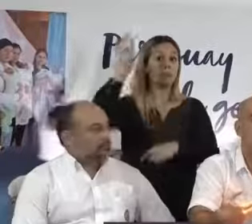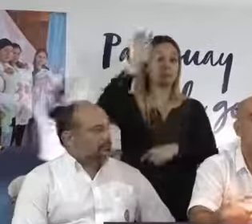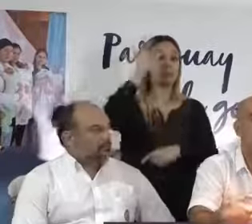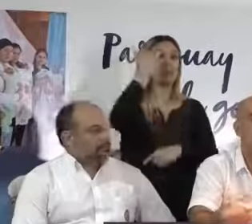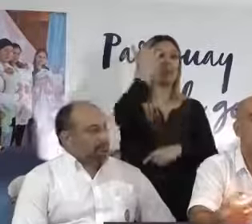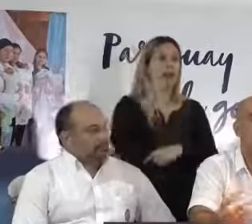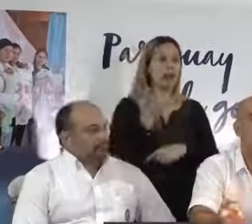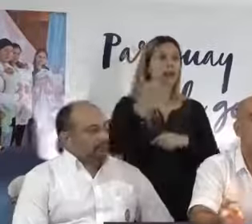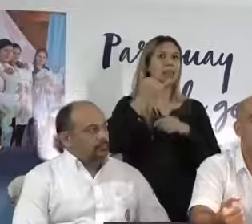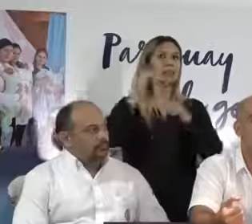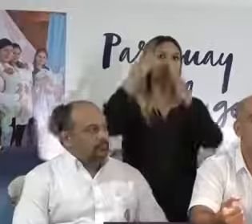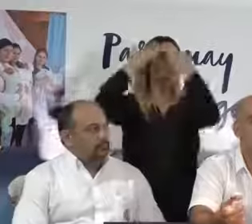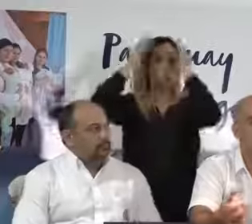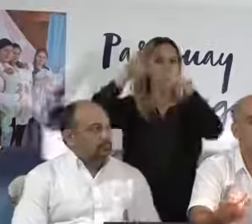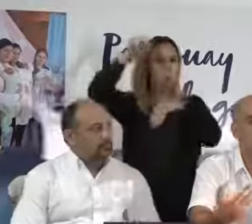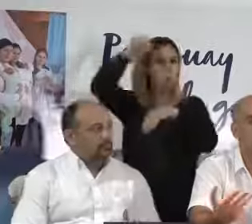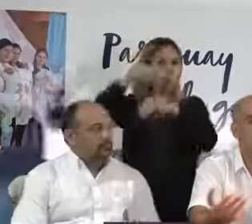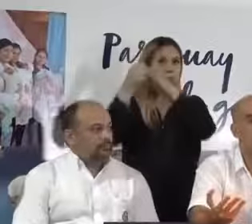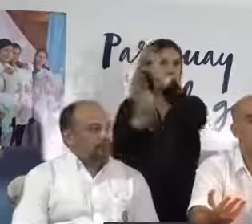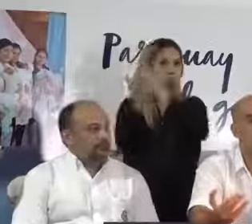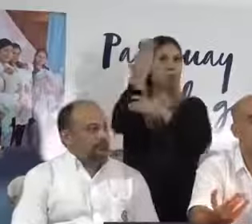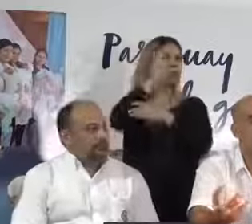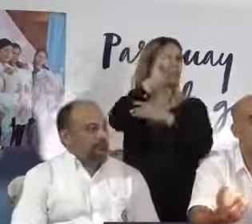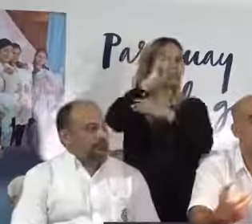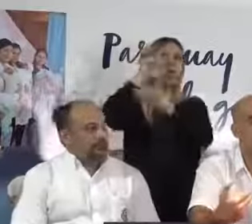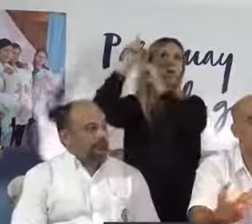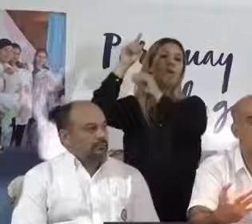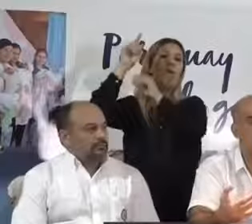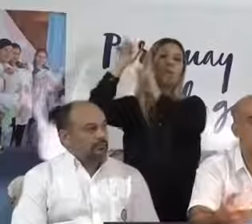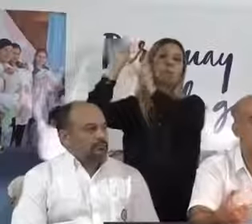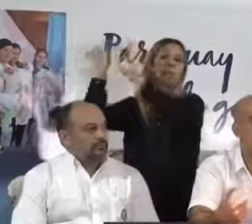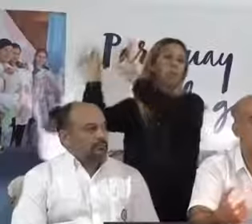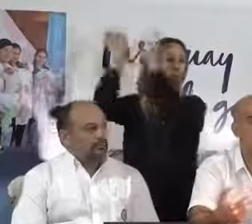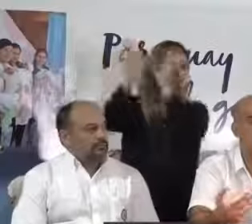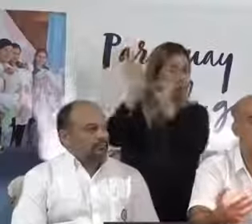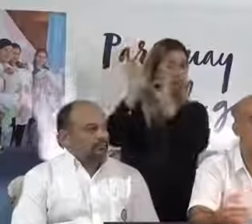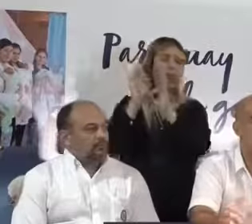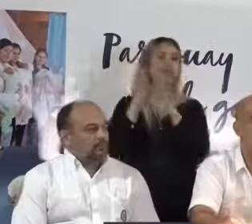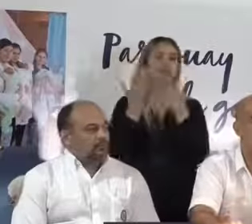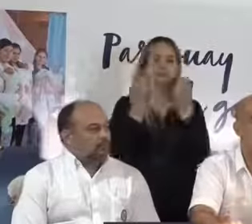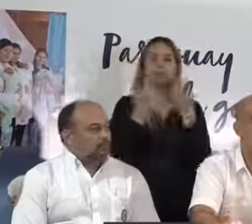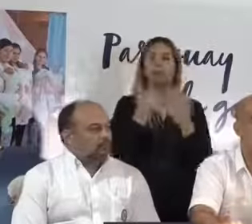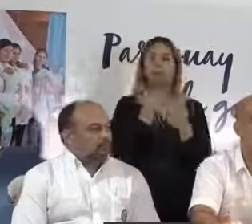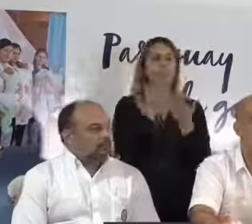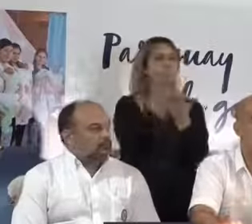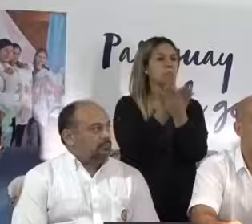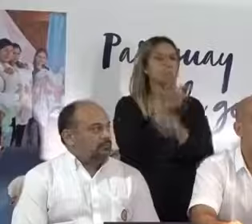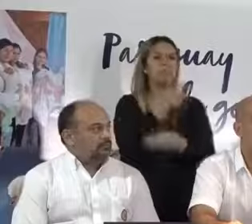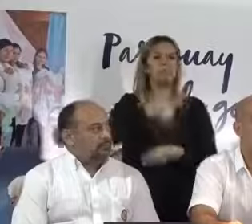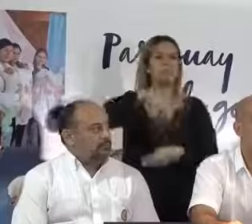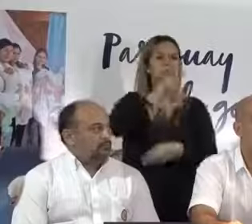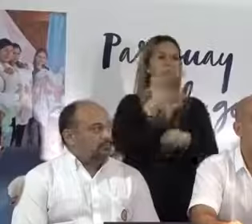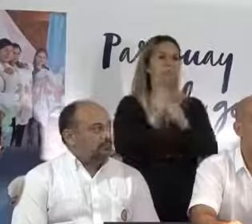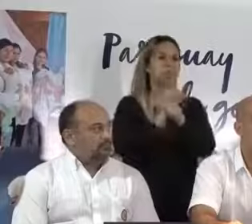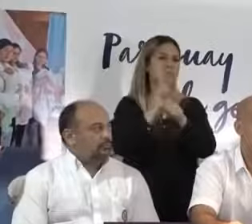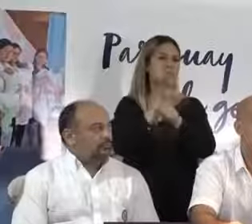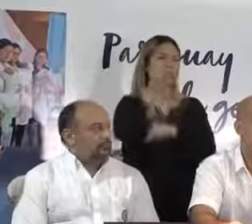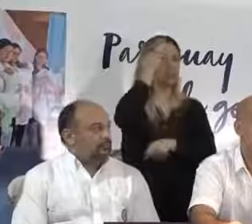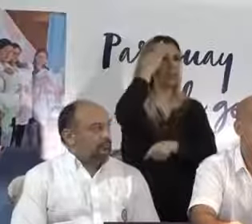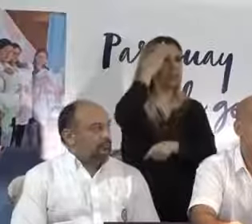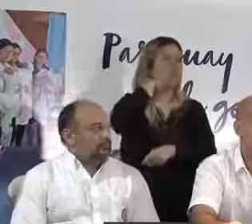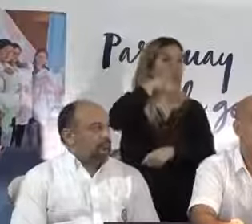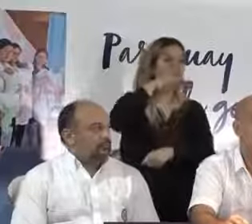aquellos que tienen circulación del virus. Entonces, se puede hacer también un pedido de recomendaciones. En general, aquellos países que tienen